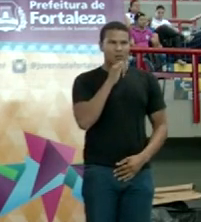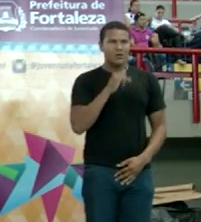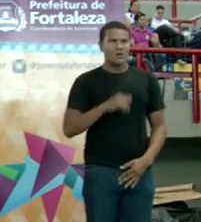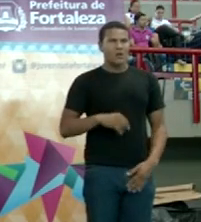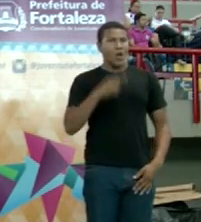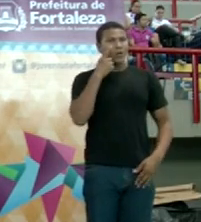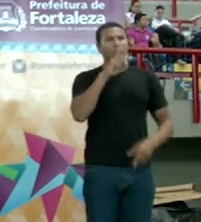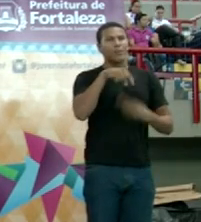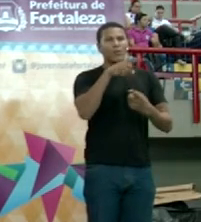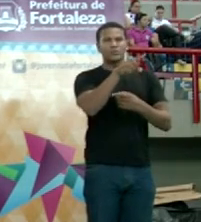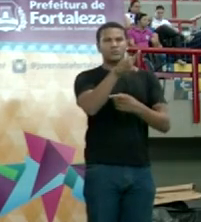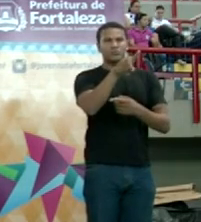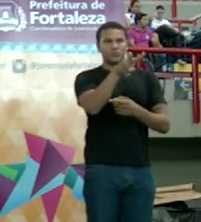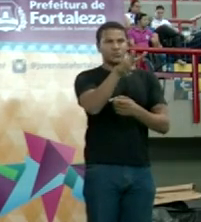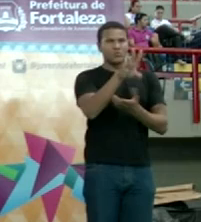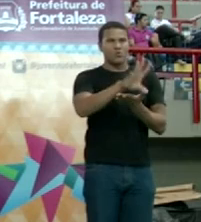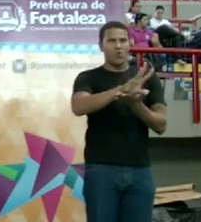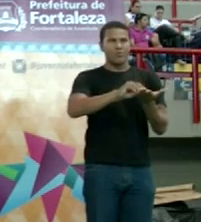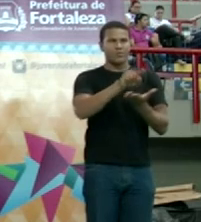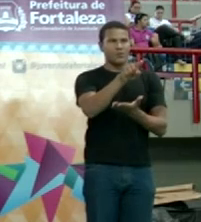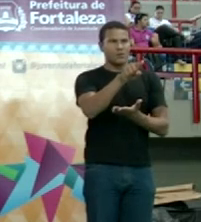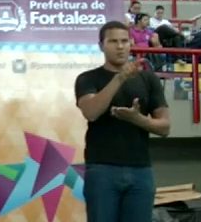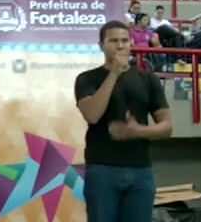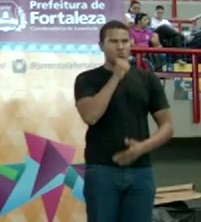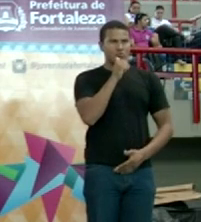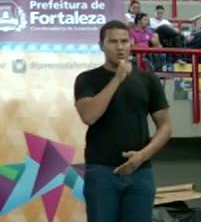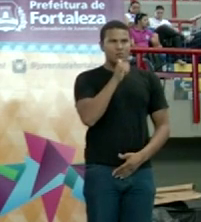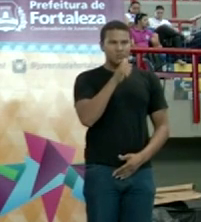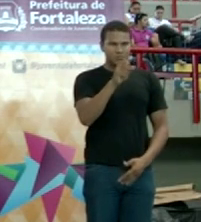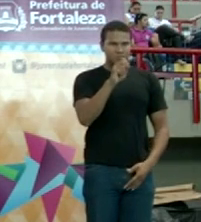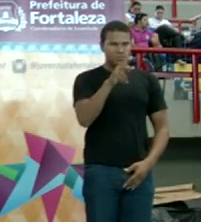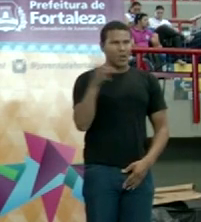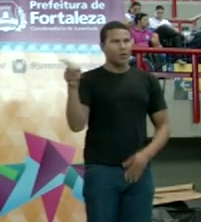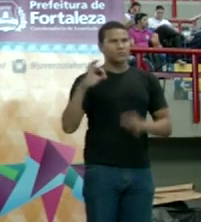no Brasil é uma